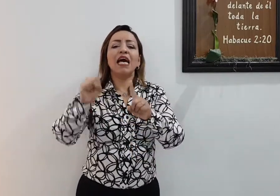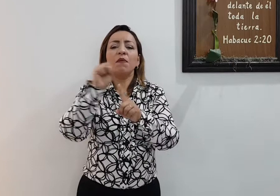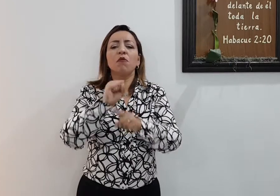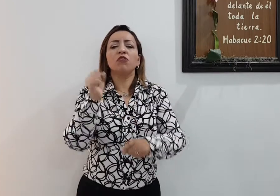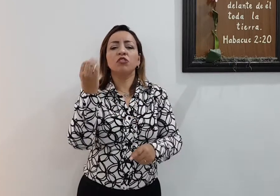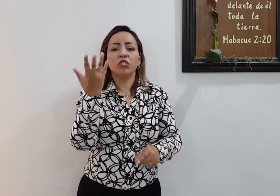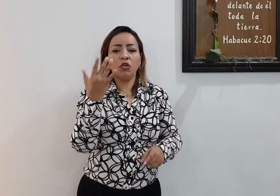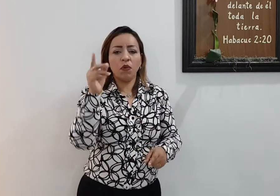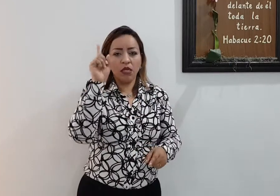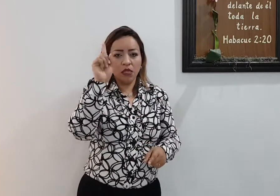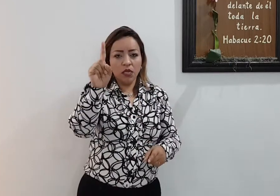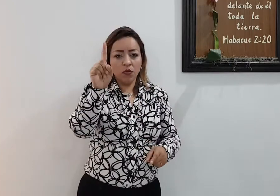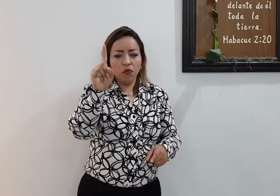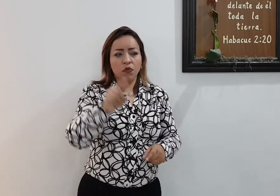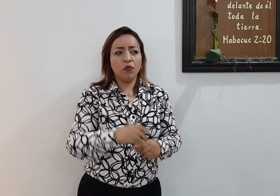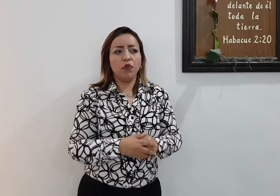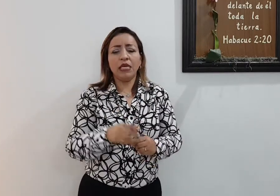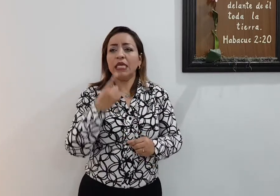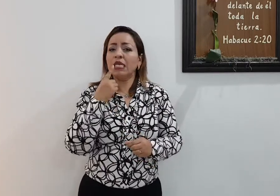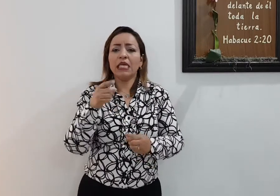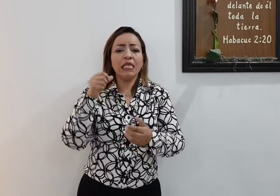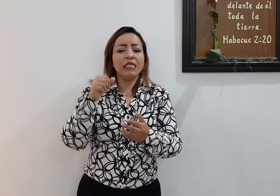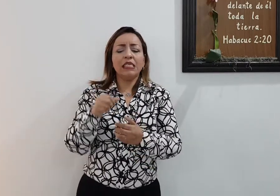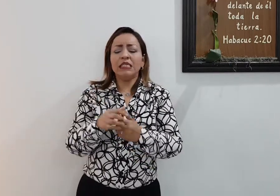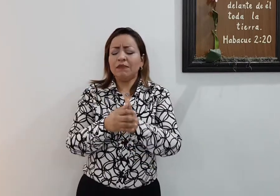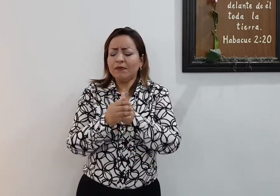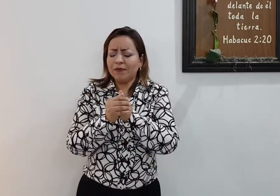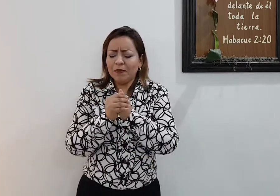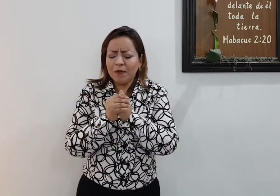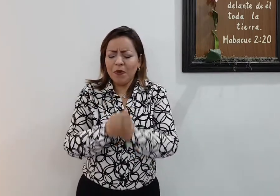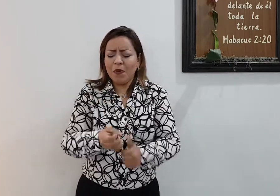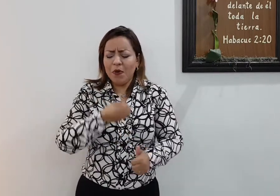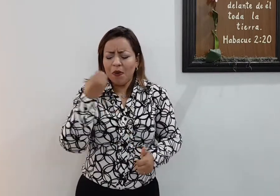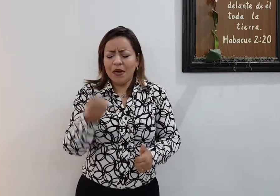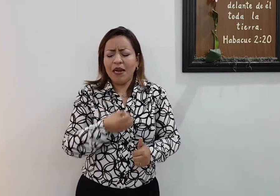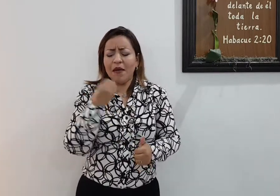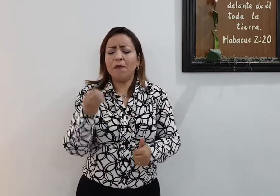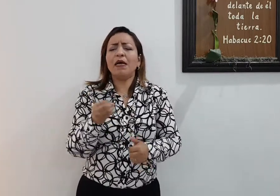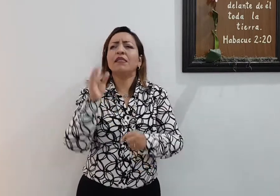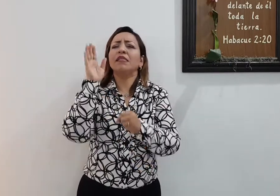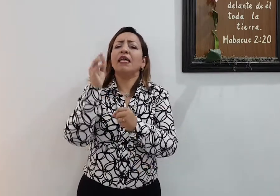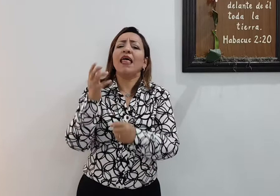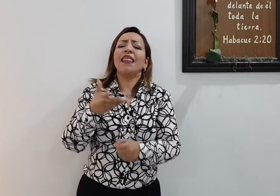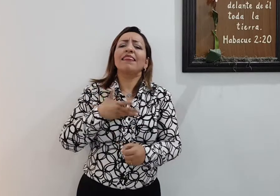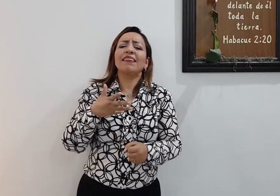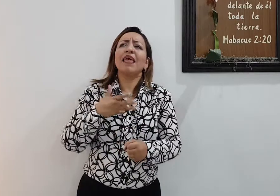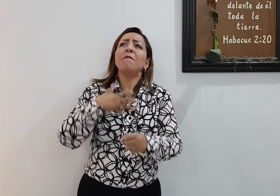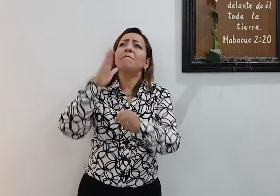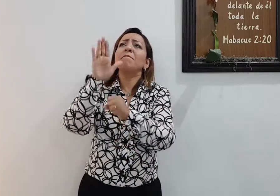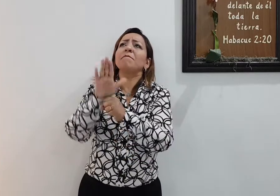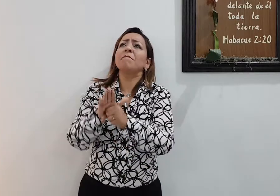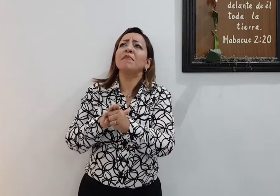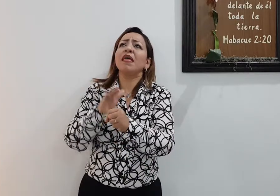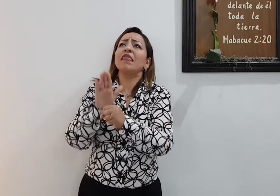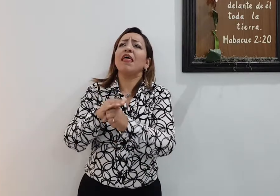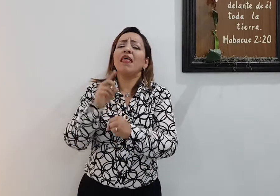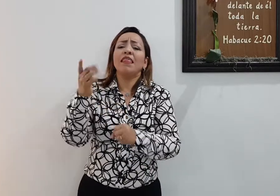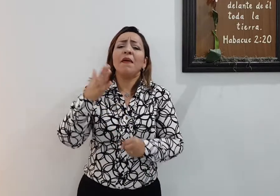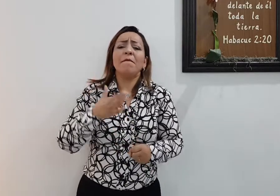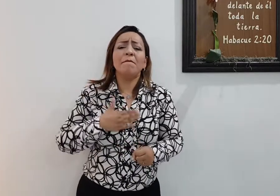si alguna vez hemos orado así. Conforme a tu misericordia, conforme a la multitud de tus piedades, borra